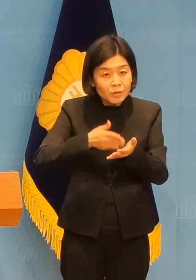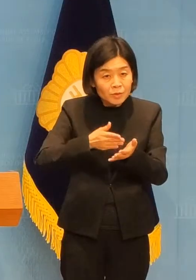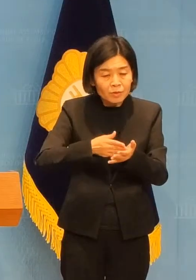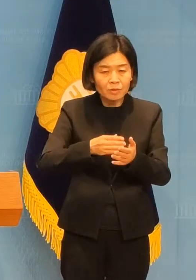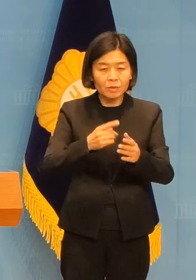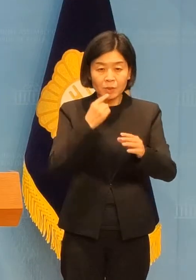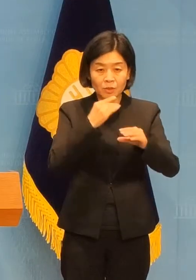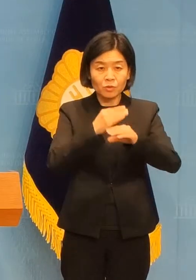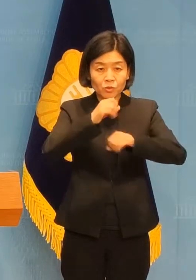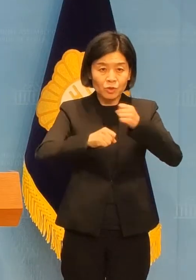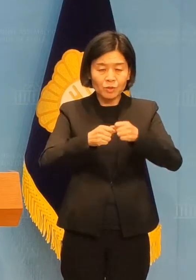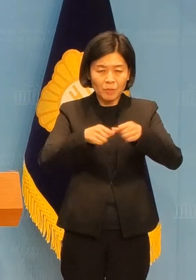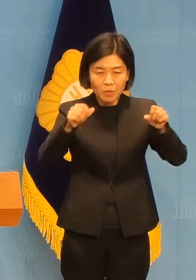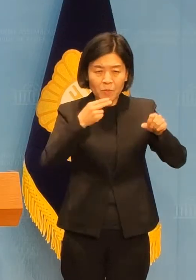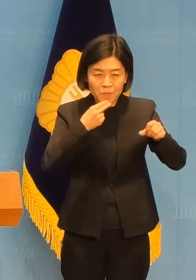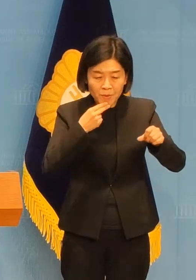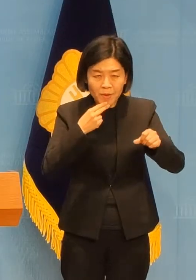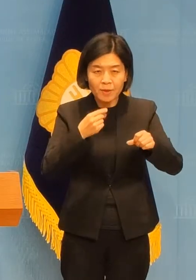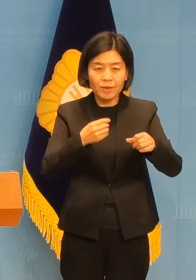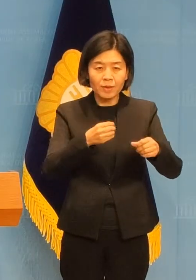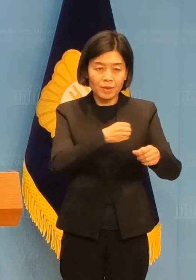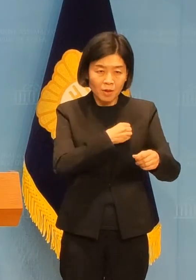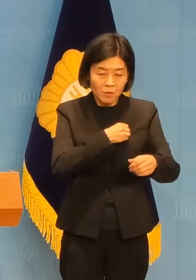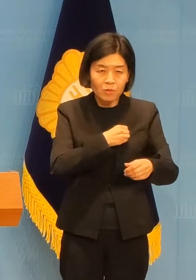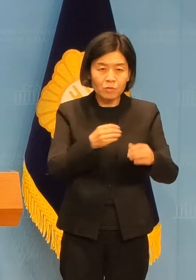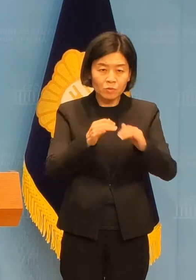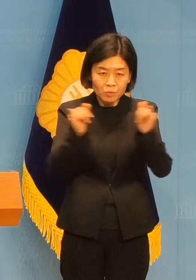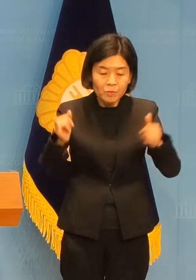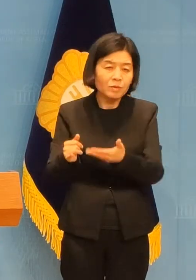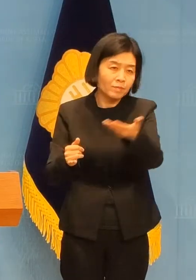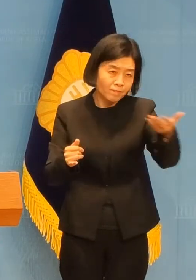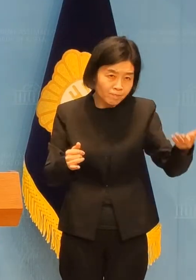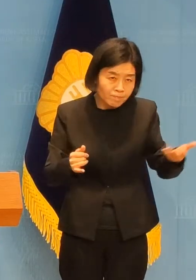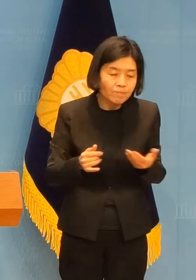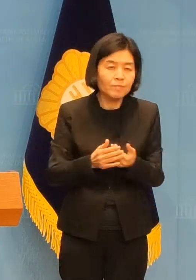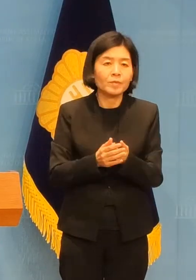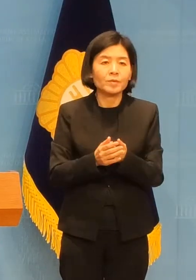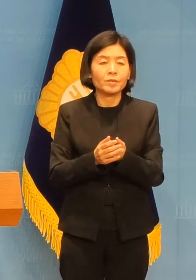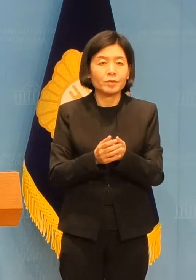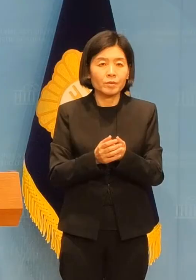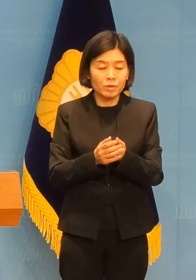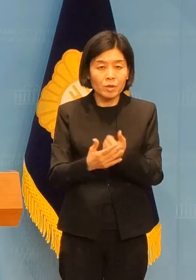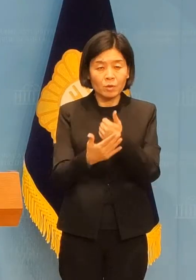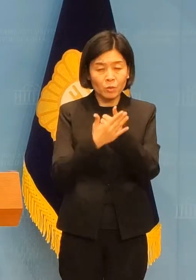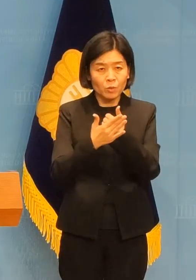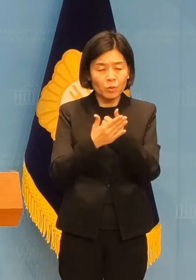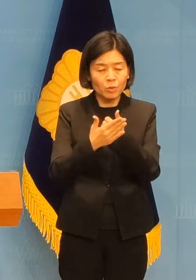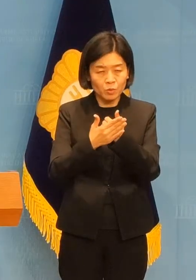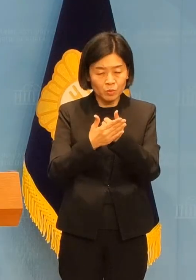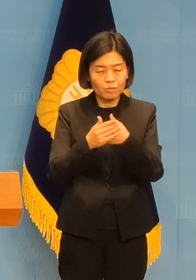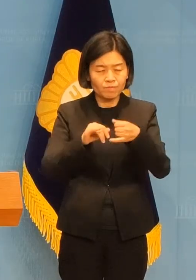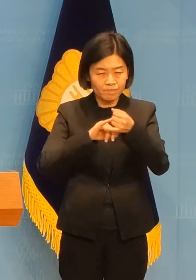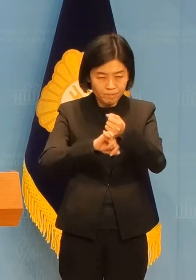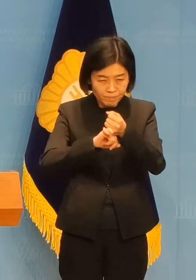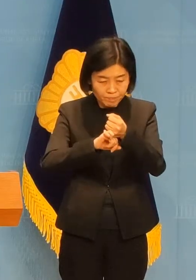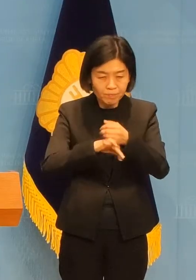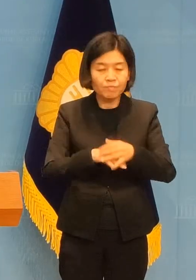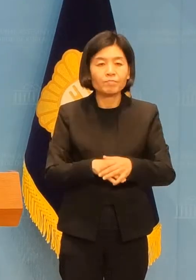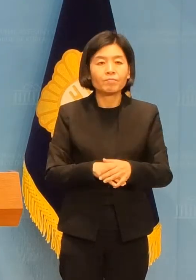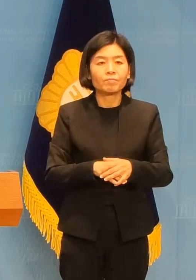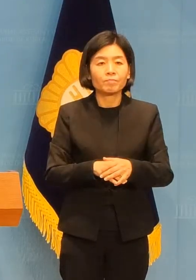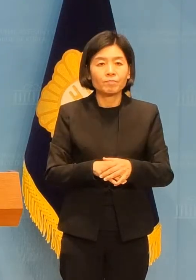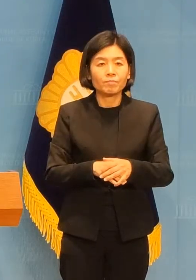민주주의가 훼손되지 않도록 당원들과 국민 여러분께 다시 한번 협조 요청드리면서